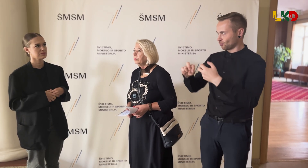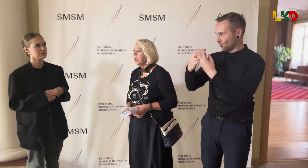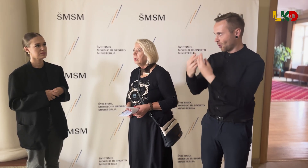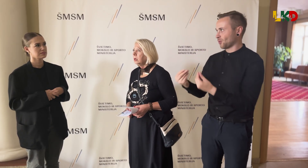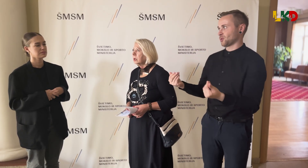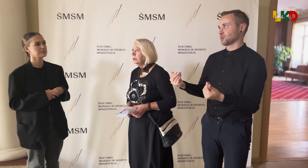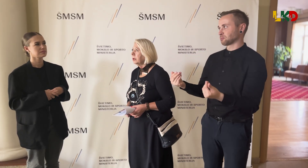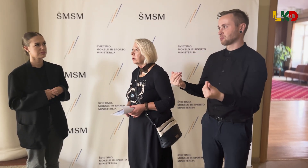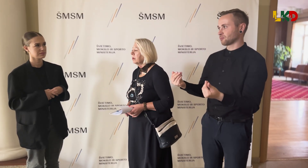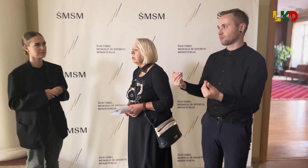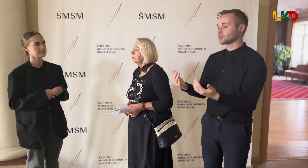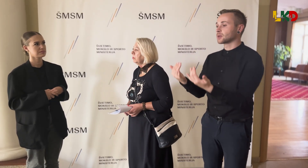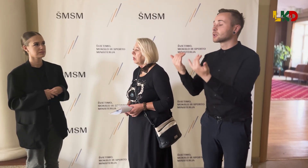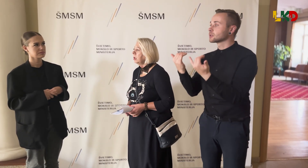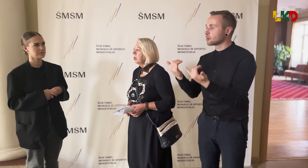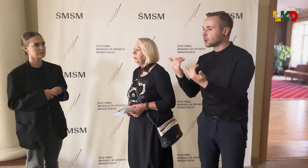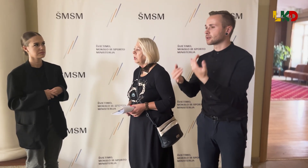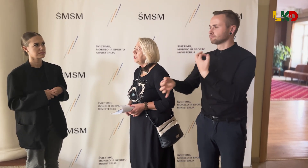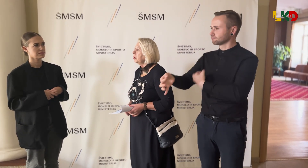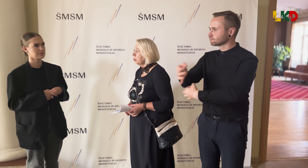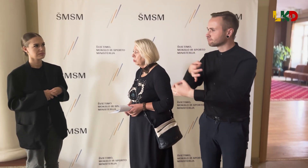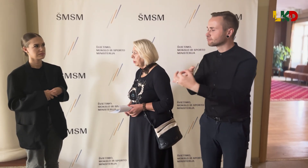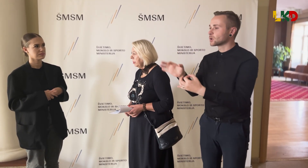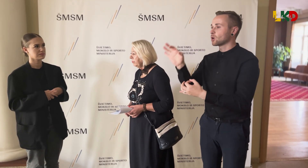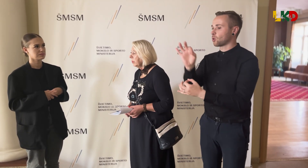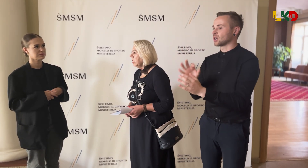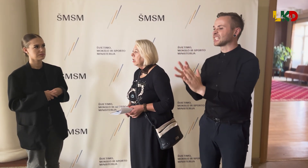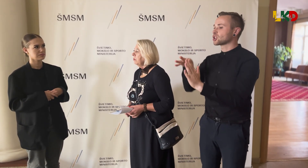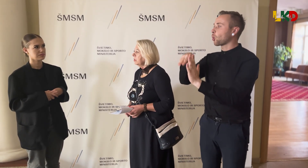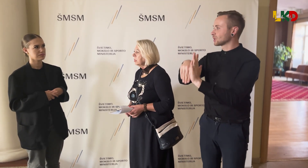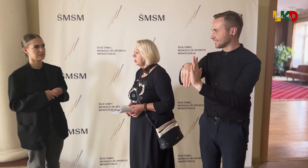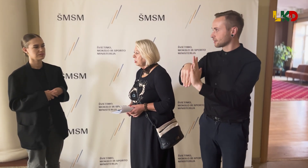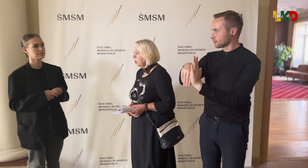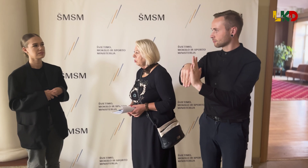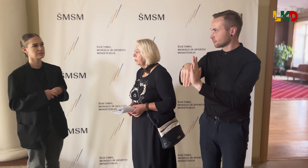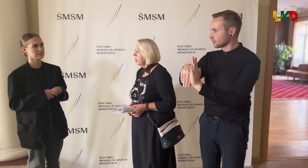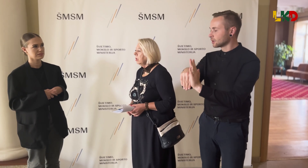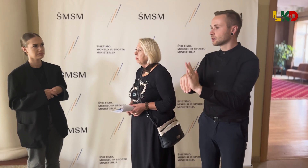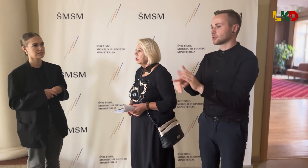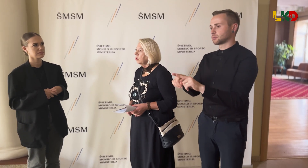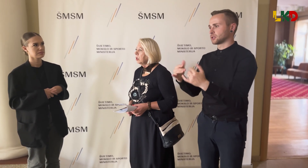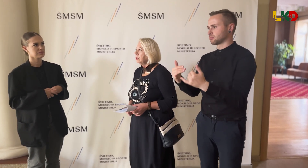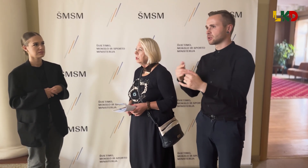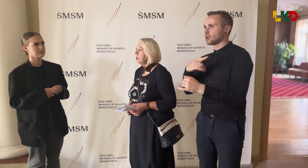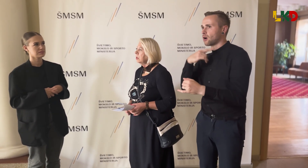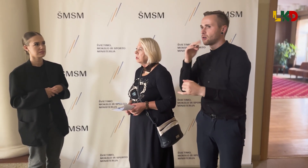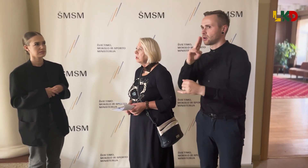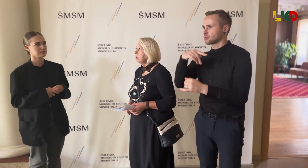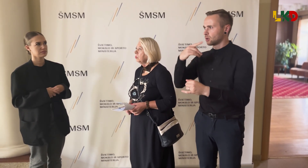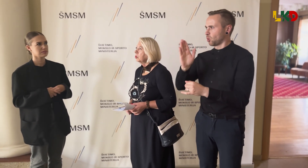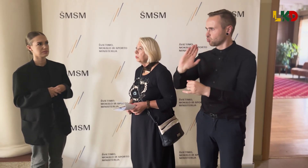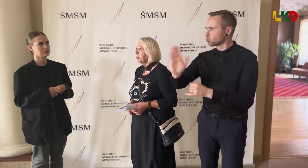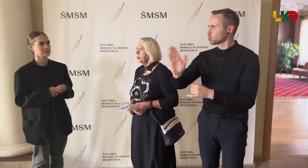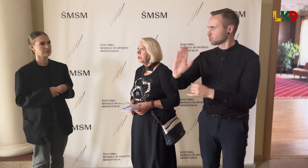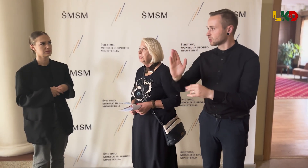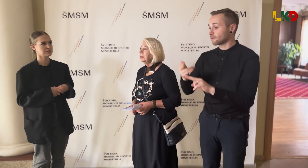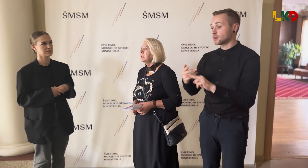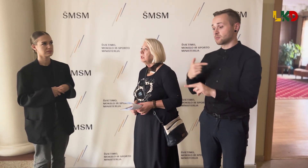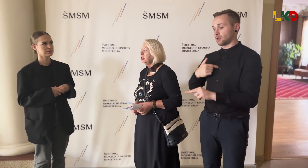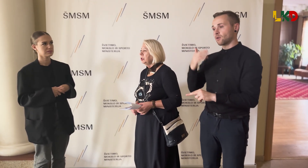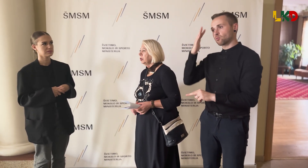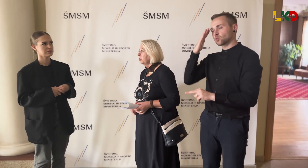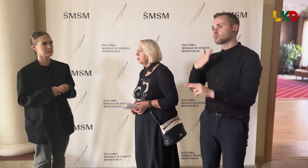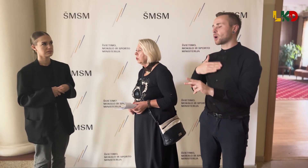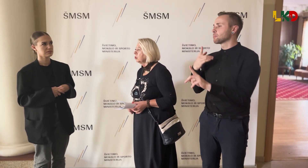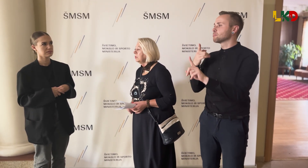metu, kada kalbama apie įtraukti vis garsiau, manau, kad mūsų pagrindinis